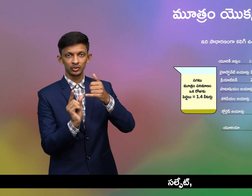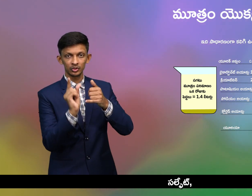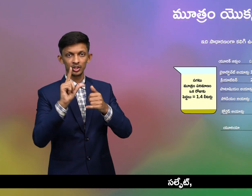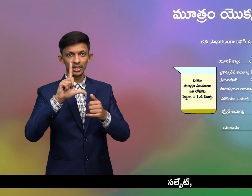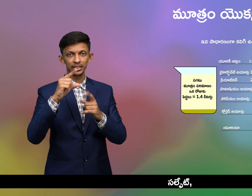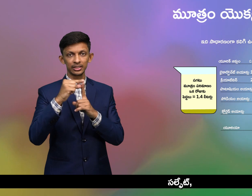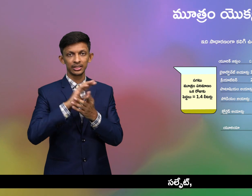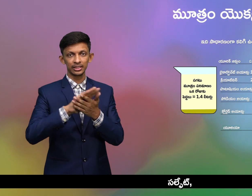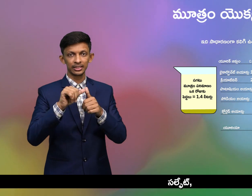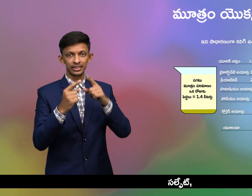సల్ఫేట్,